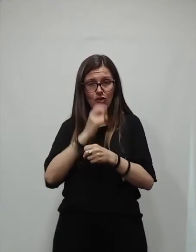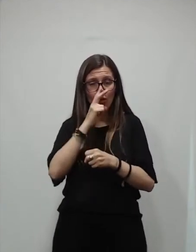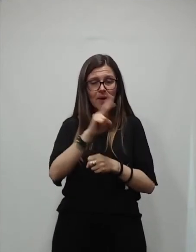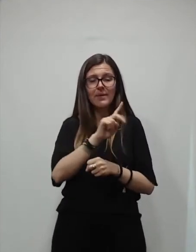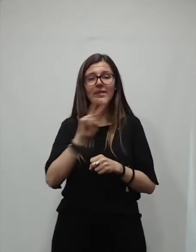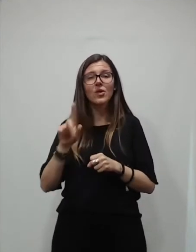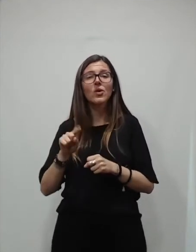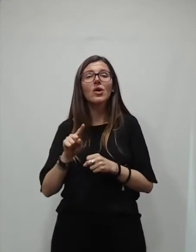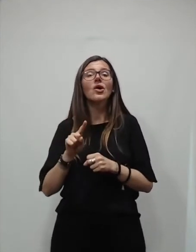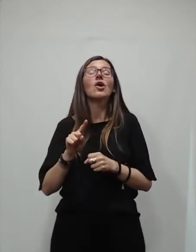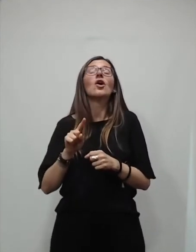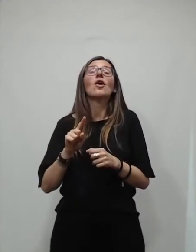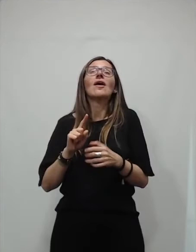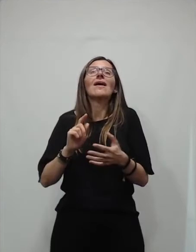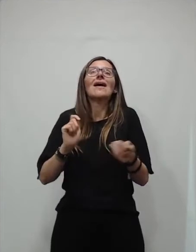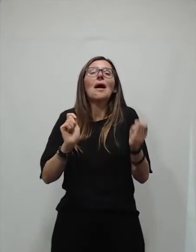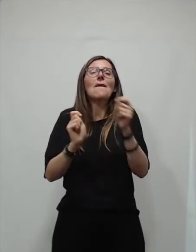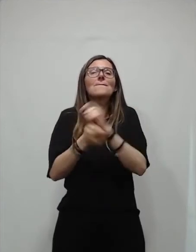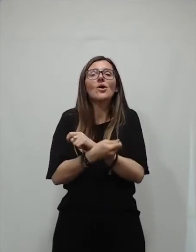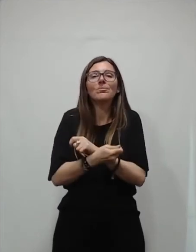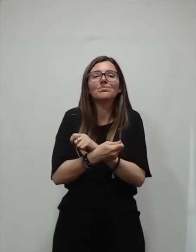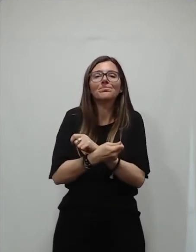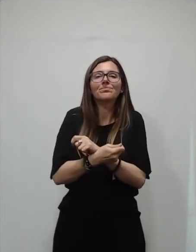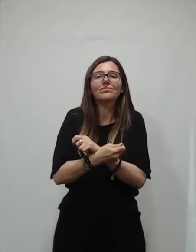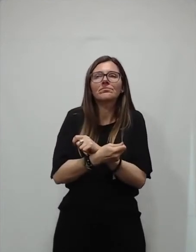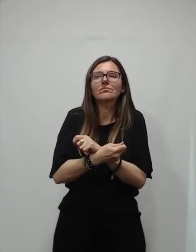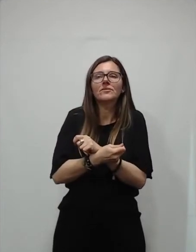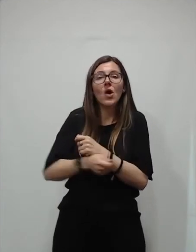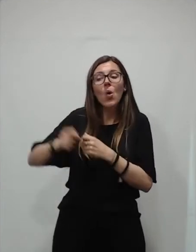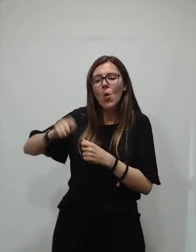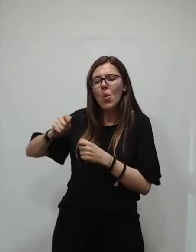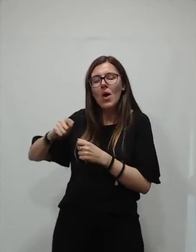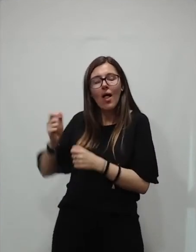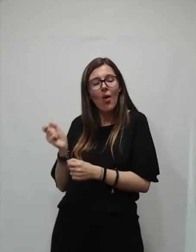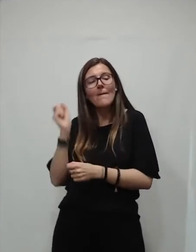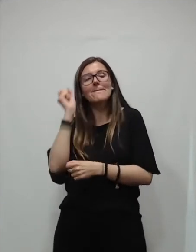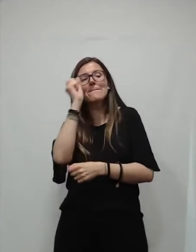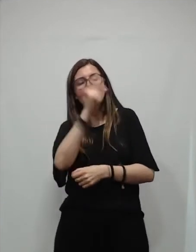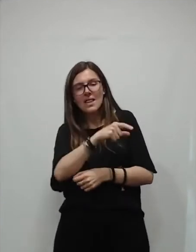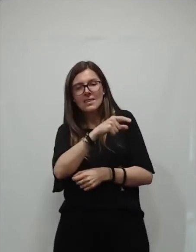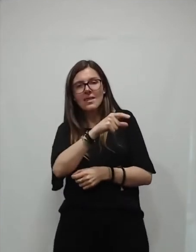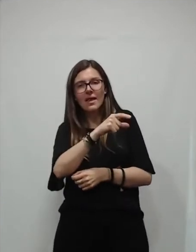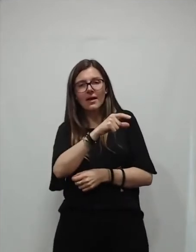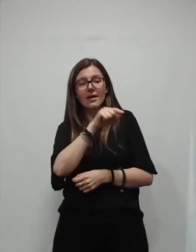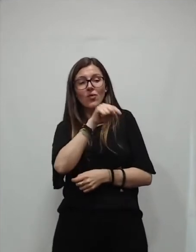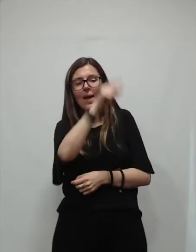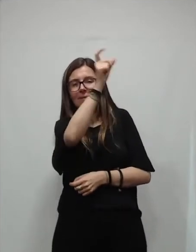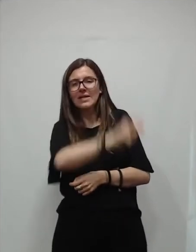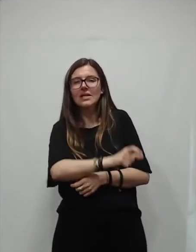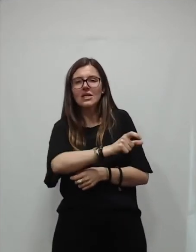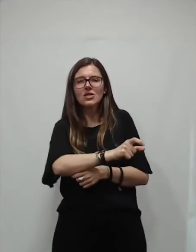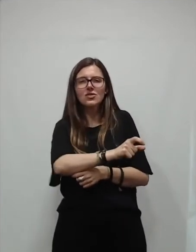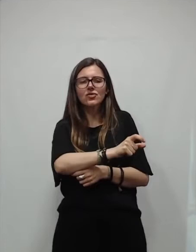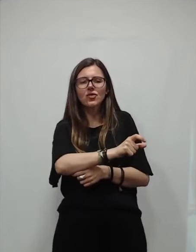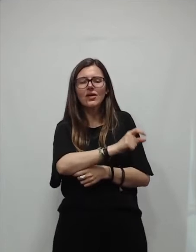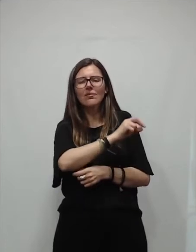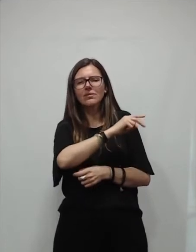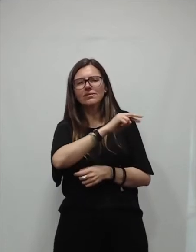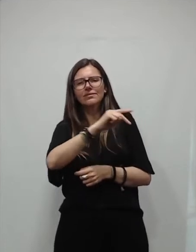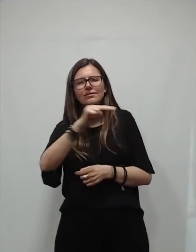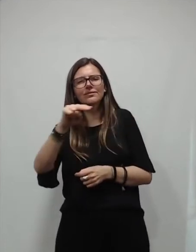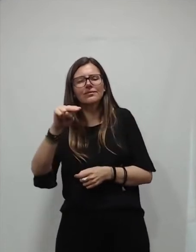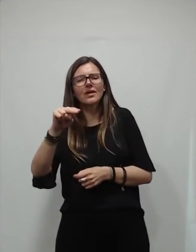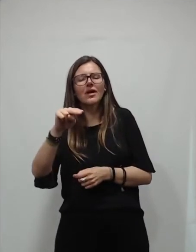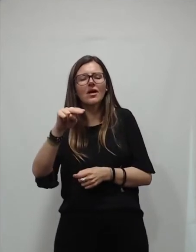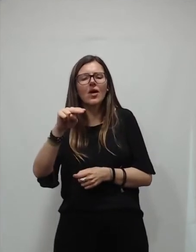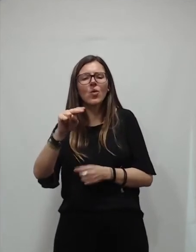el concepto que venía de un juzgado letrado de tratamiento psiquiátrico de por vida a esta idea de sin mínimo ni máximo que aconseja